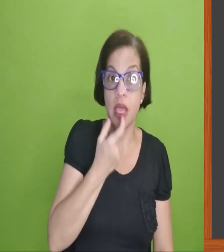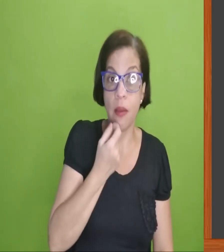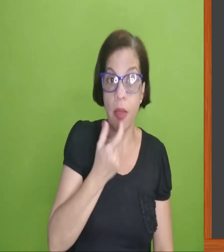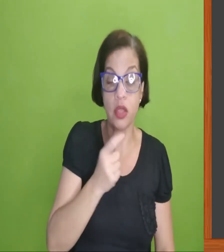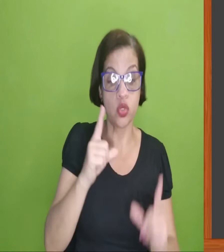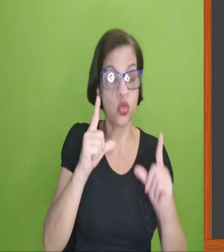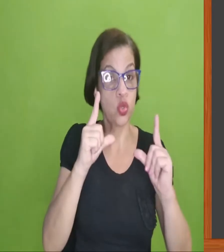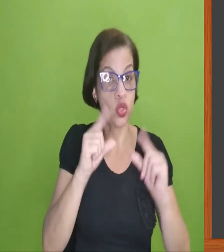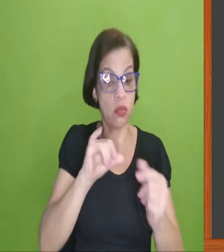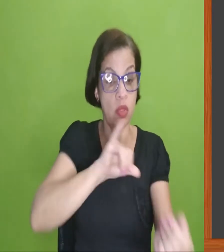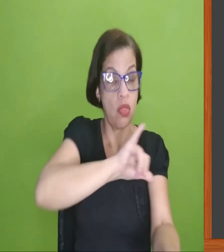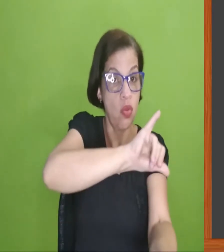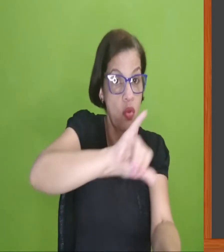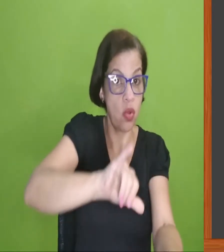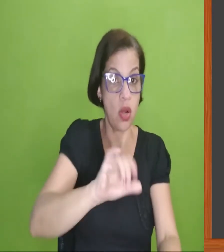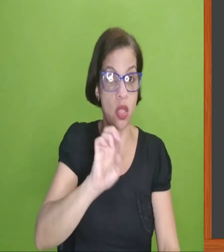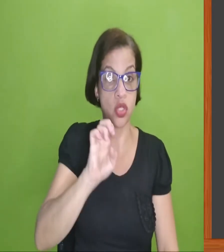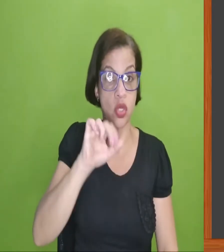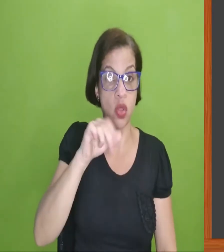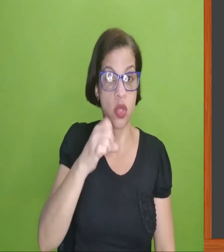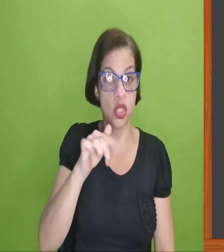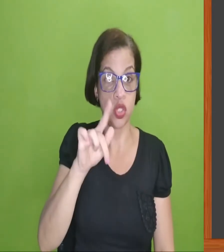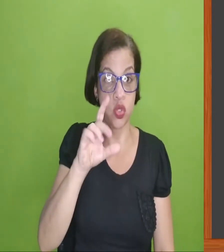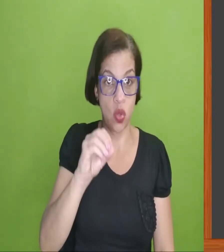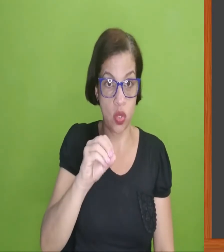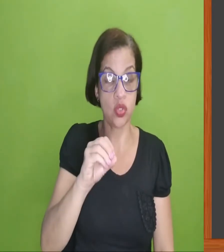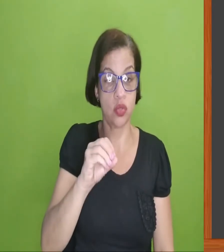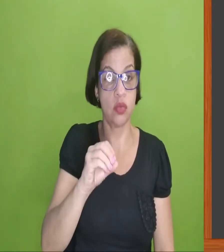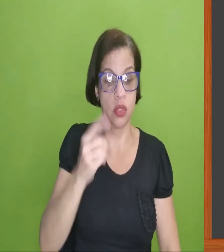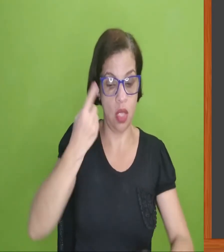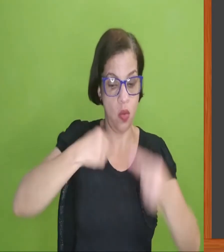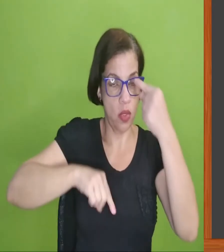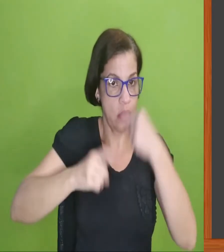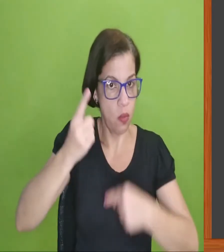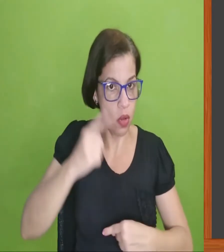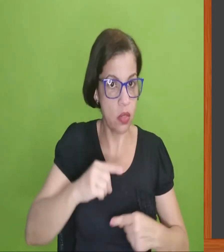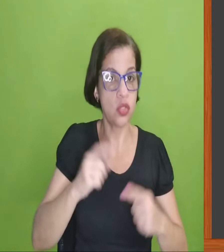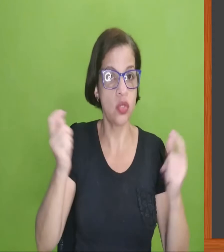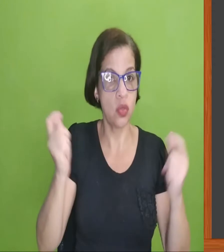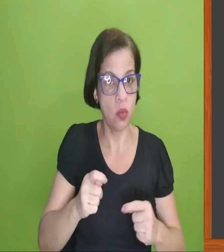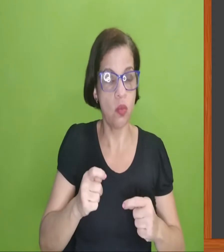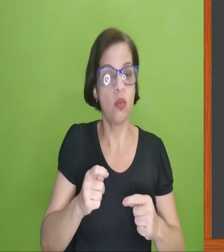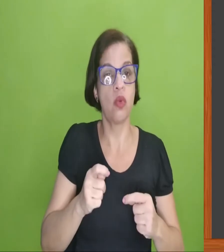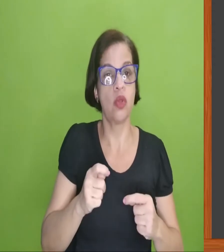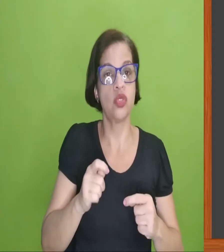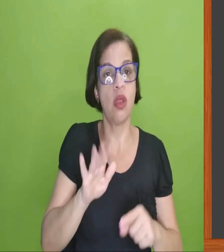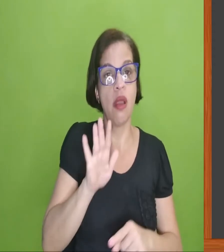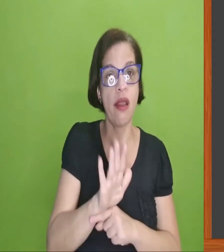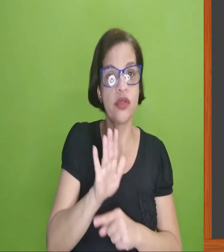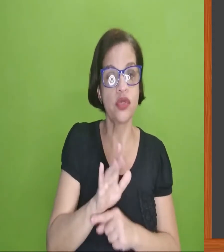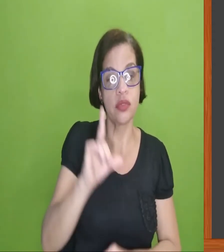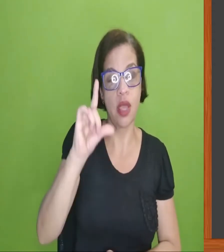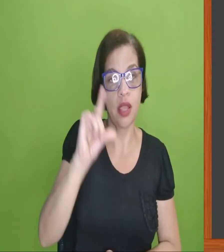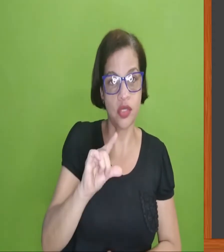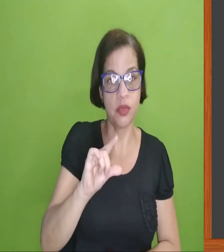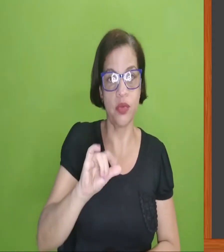síntese endógena do colesterol e promovem o seu metabolismo hepático, o que pode explicar o seu potente efeito hipolipemiante.